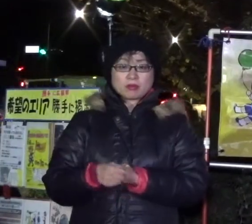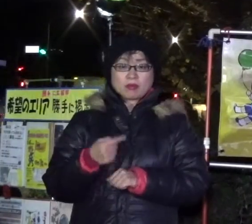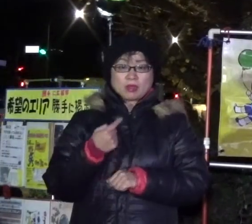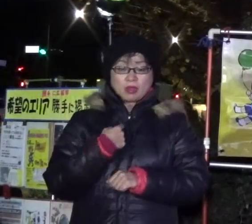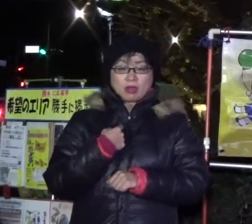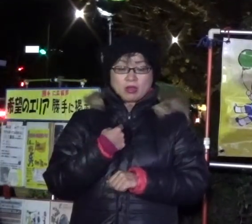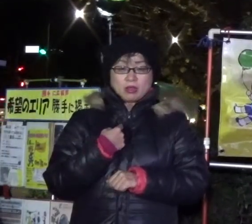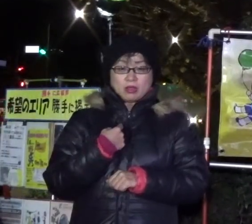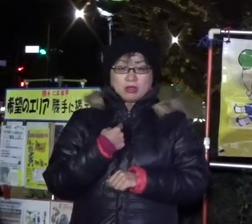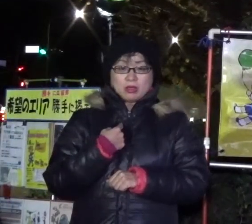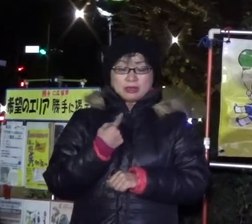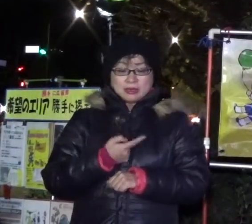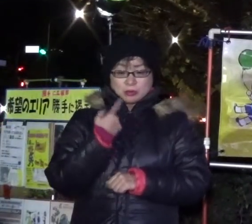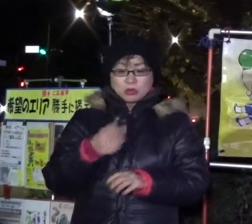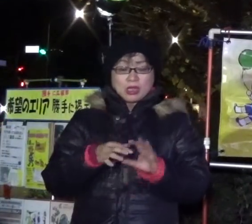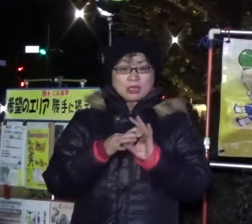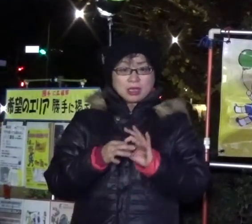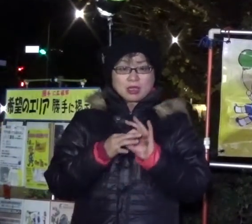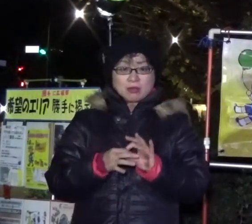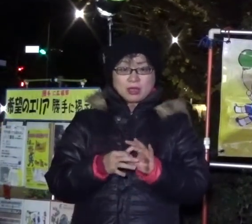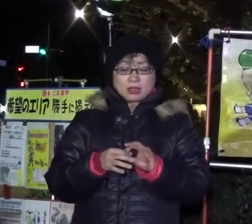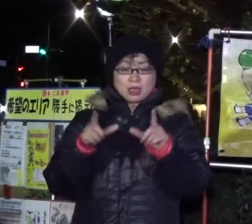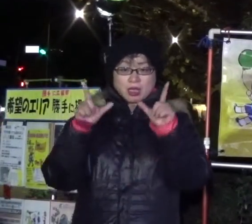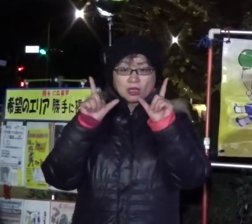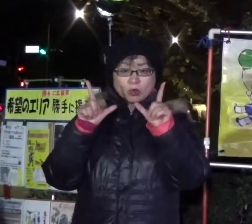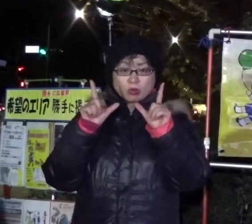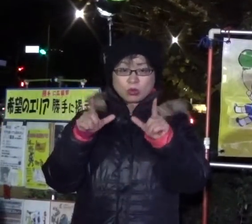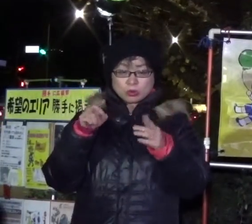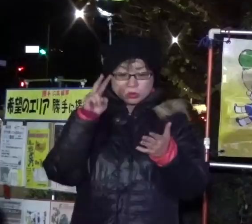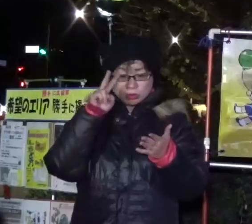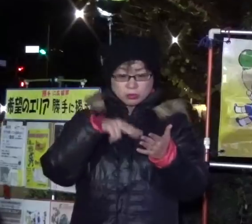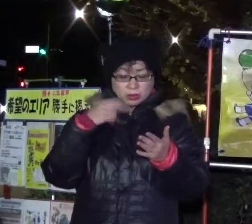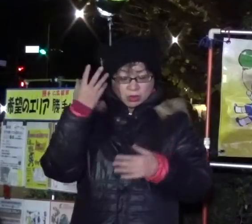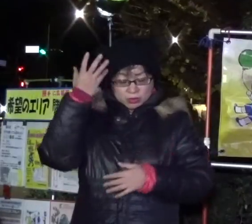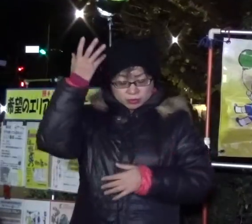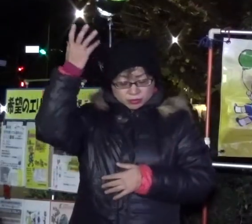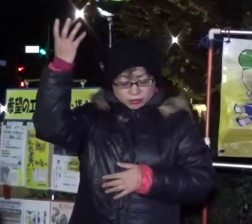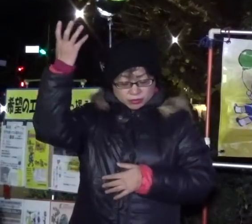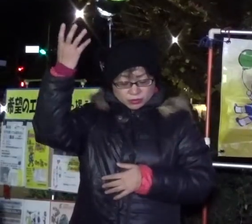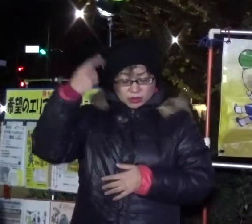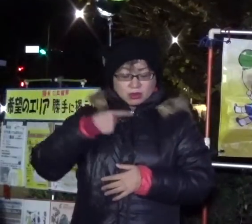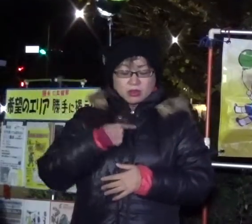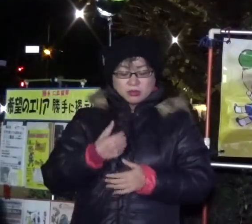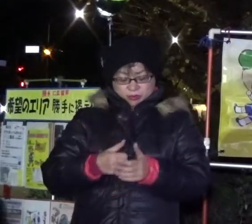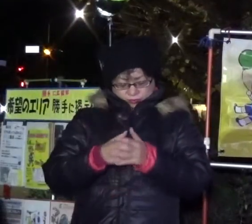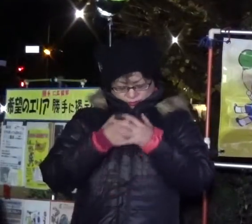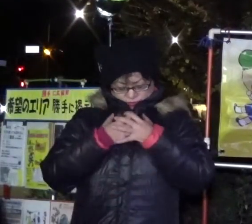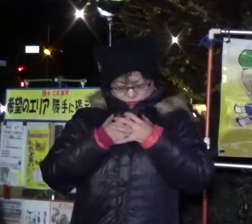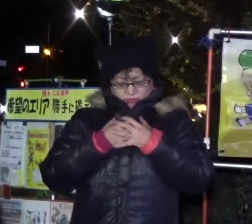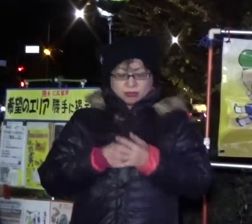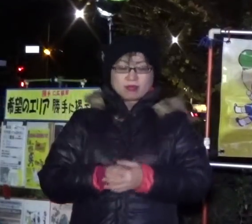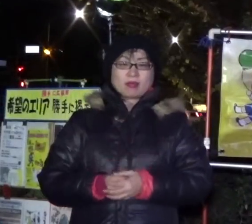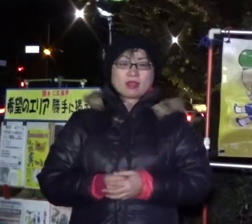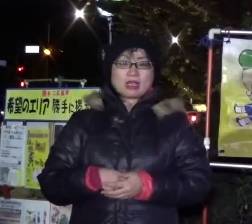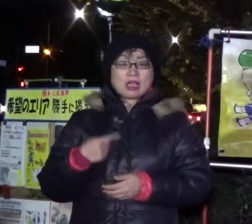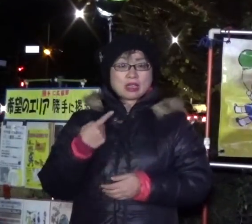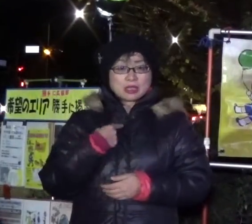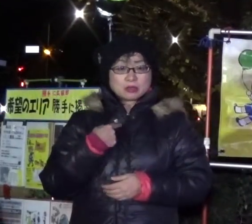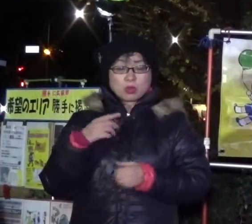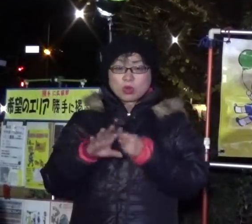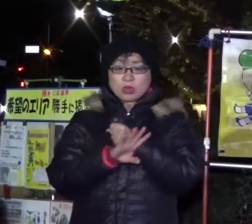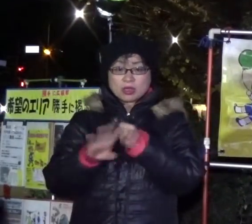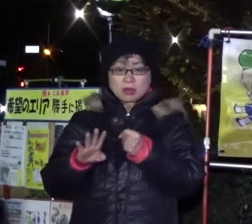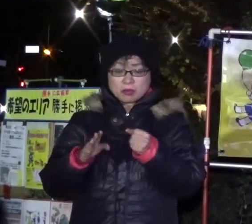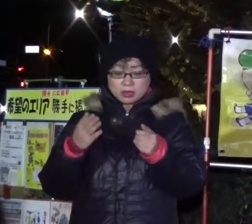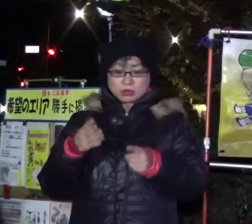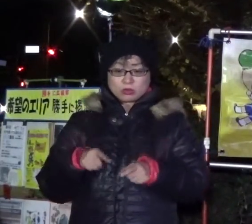その当時の自分が関わった広告をパッと蘇ってきて、非常にショックを受けました。私も、原発